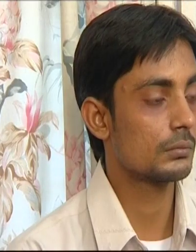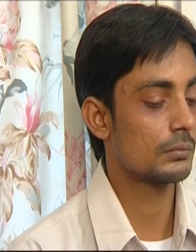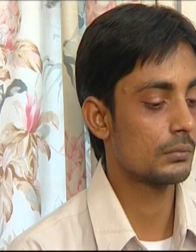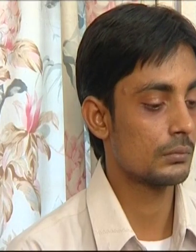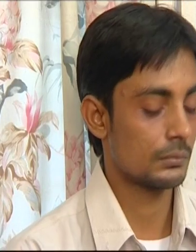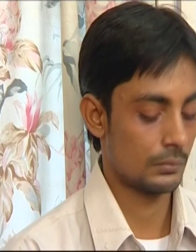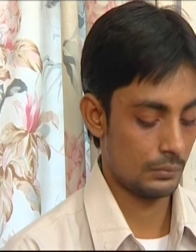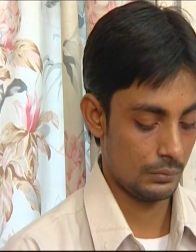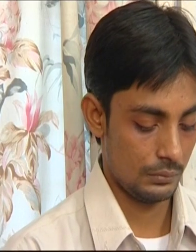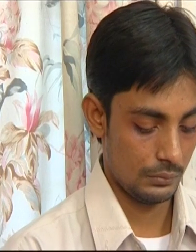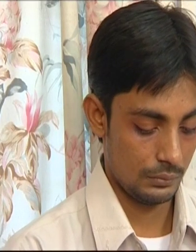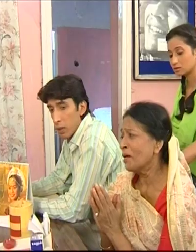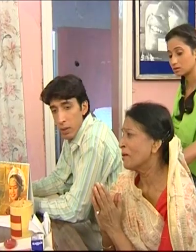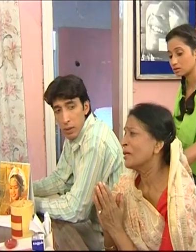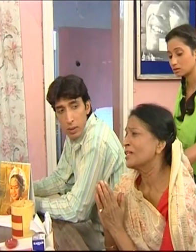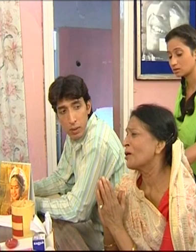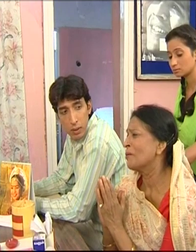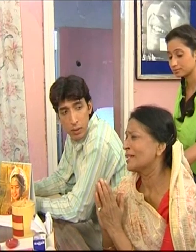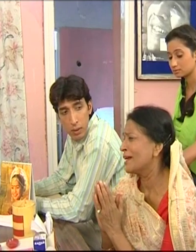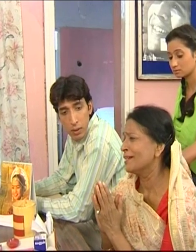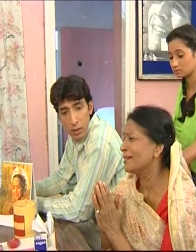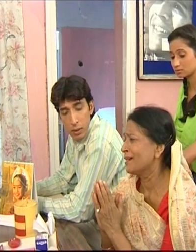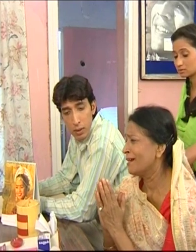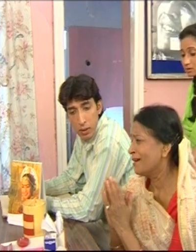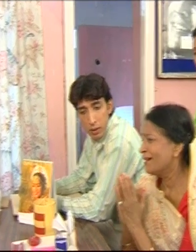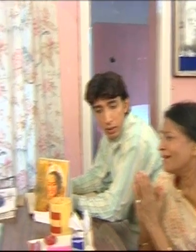डॉक्टर साहब, मेरे बच्चों को बचा लीजिए।